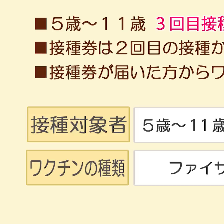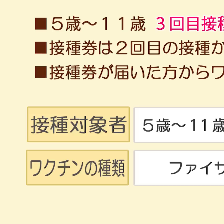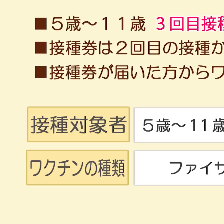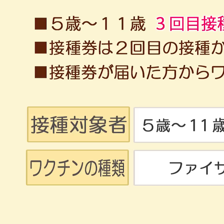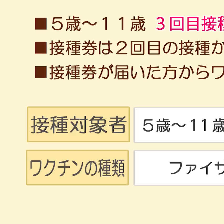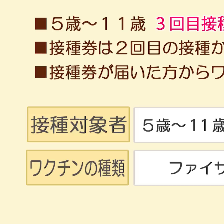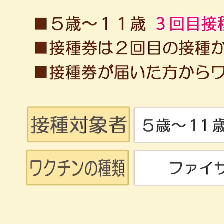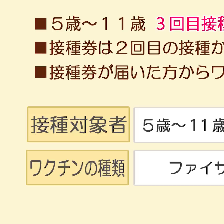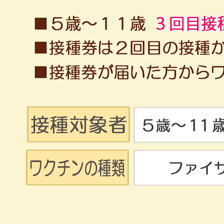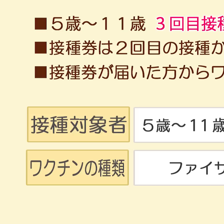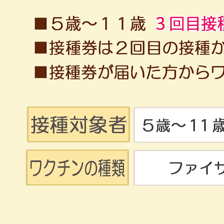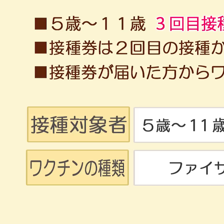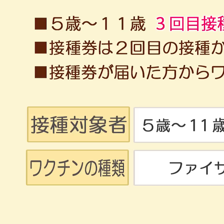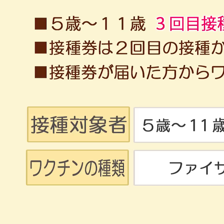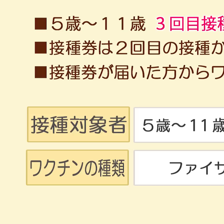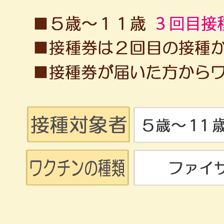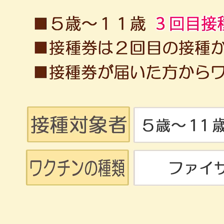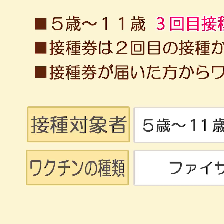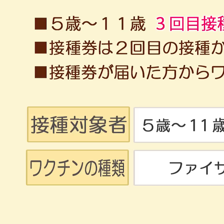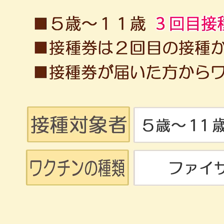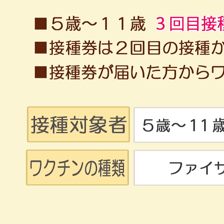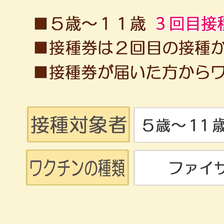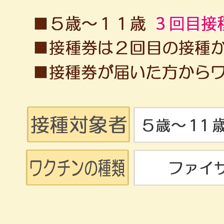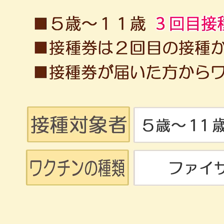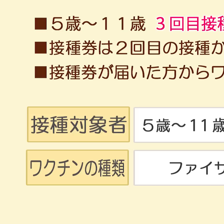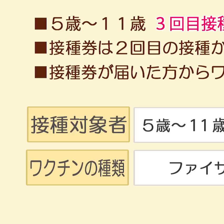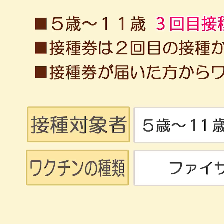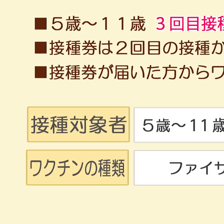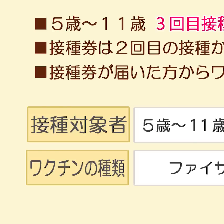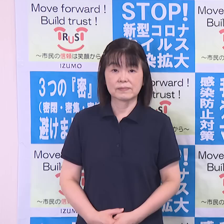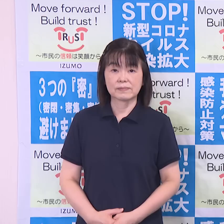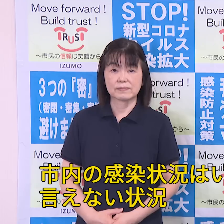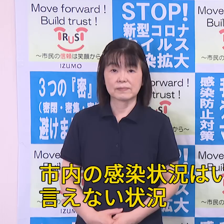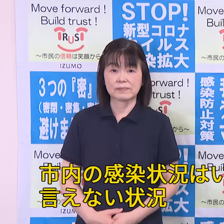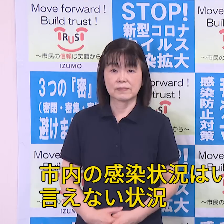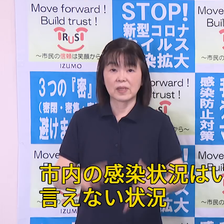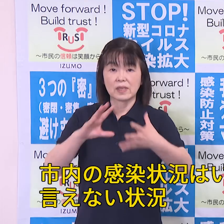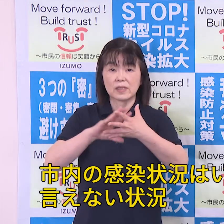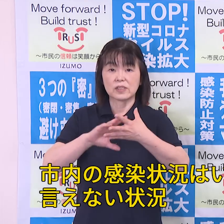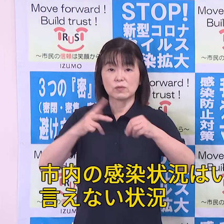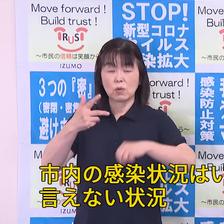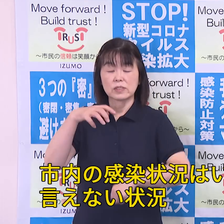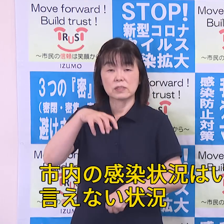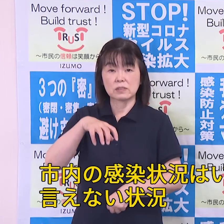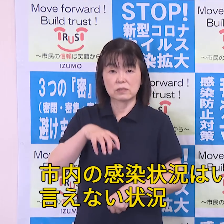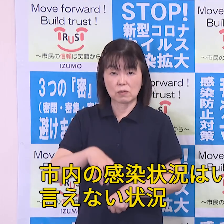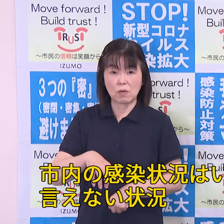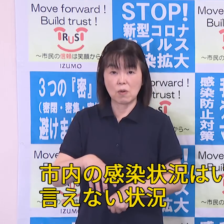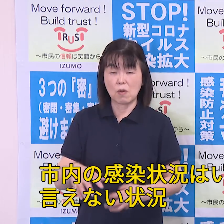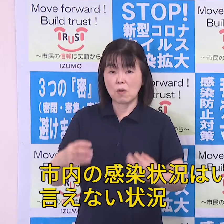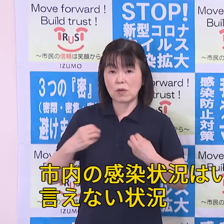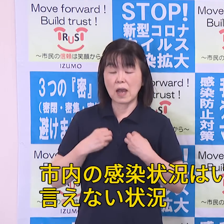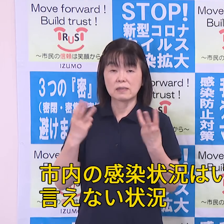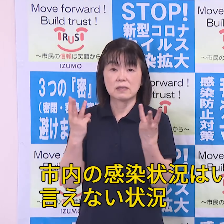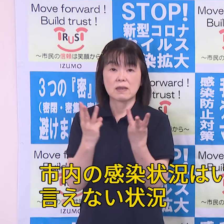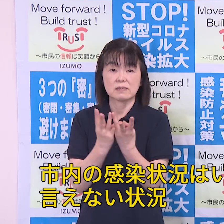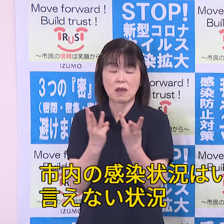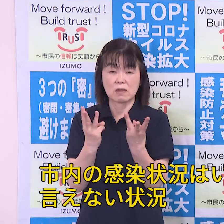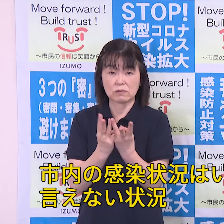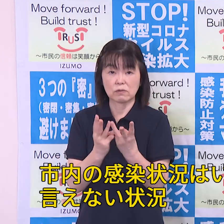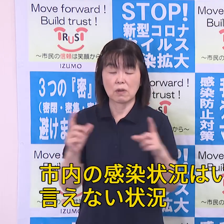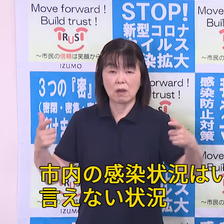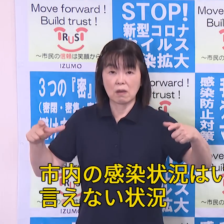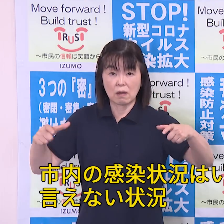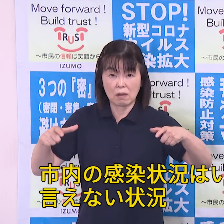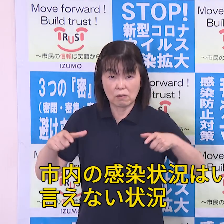き、それぞれの医療機関で予約をしてください。市内の感染状況は未だ落ち着いているとは